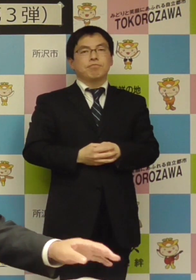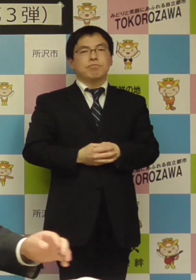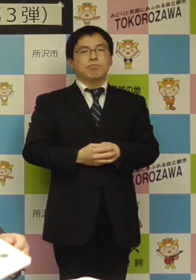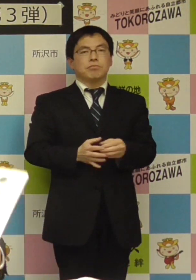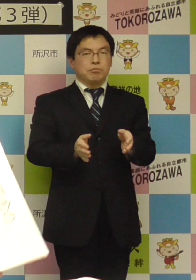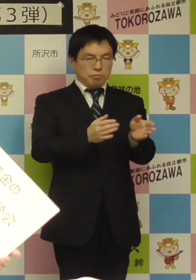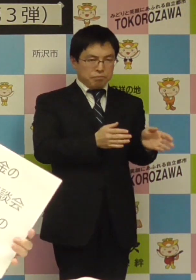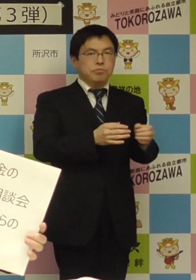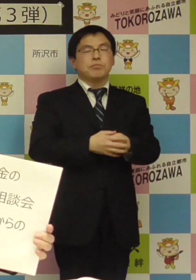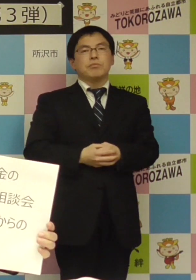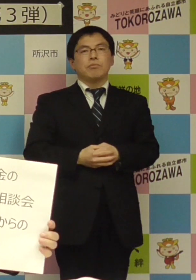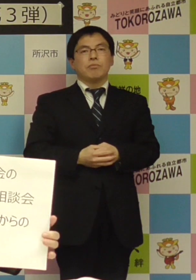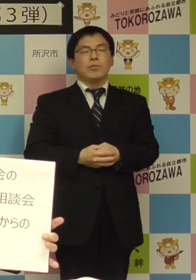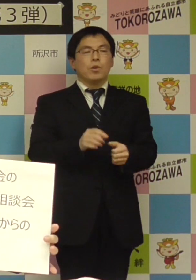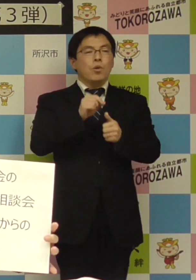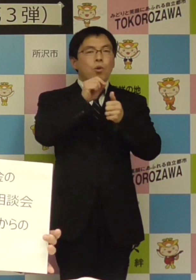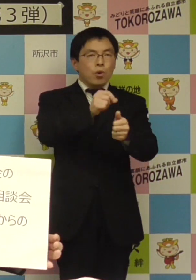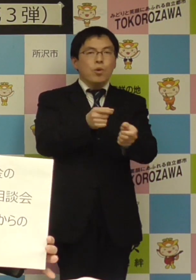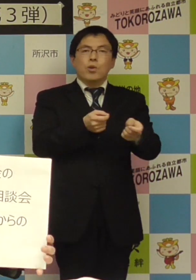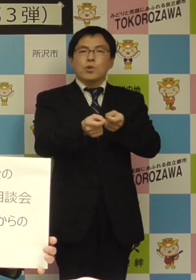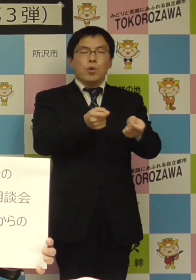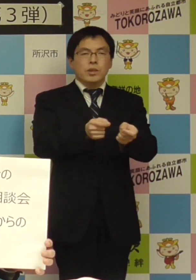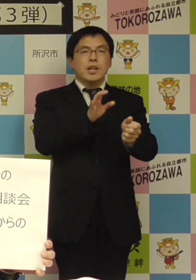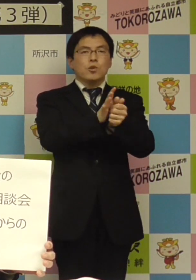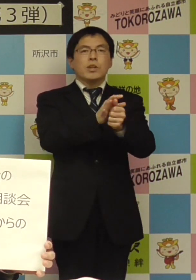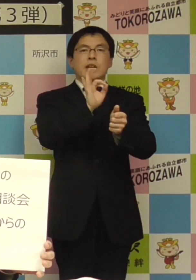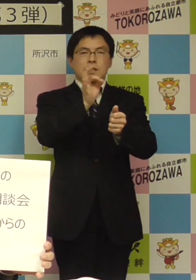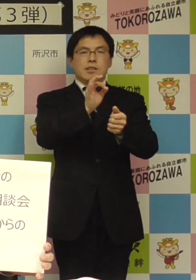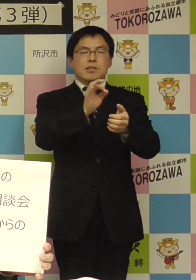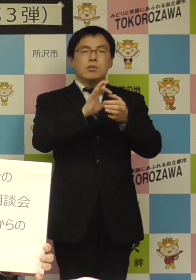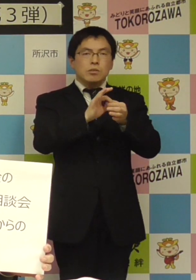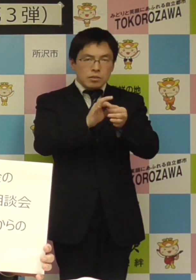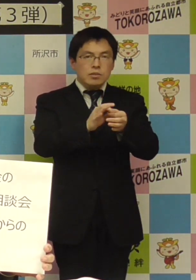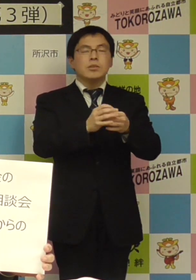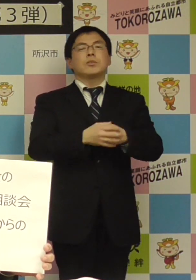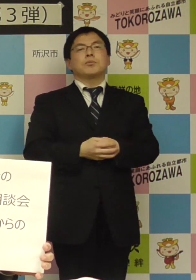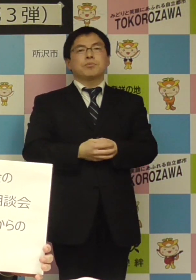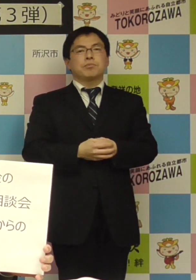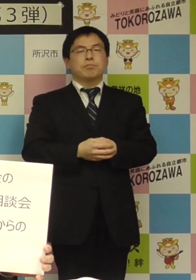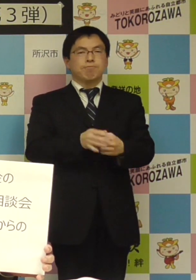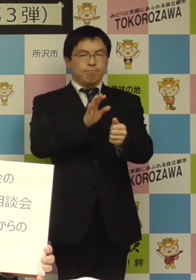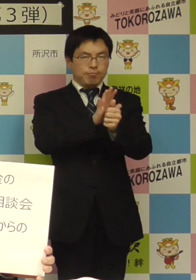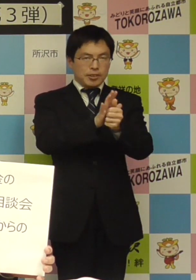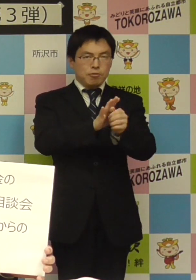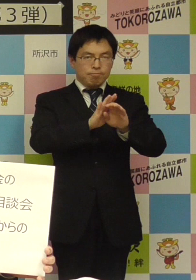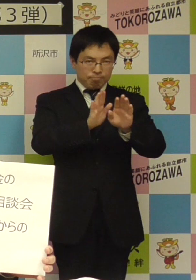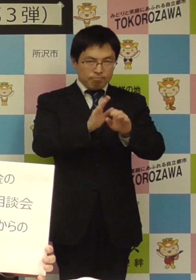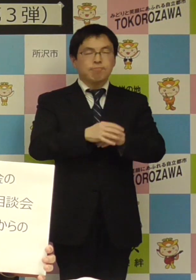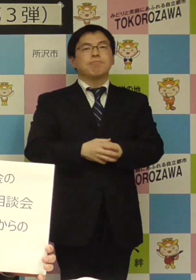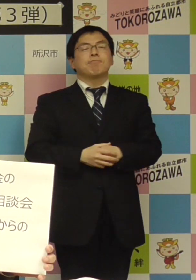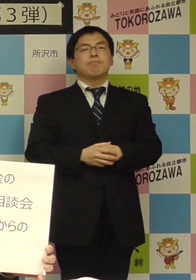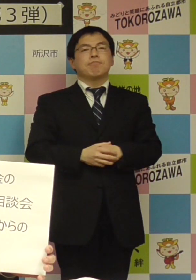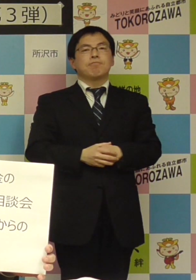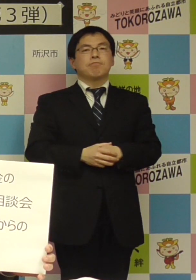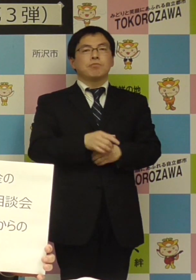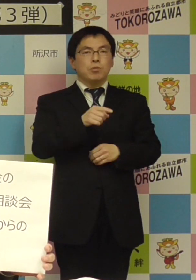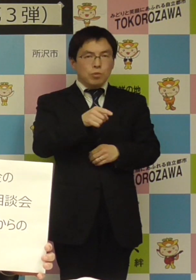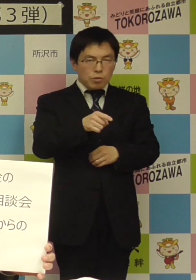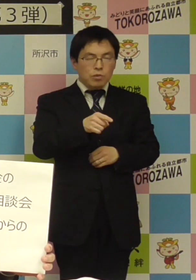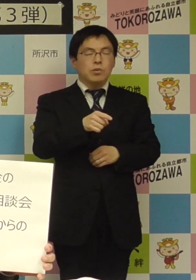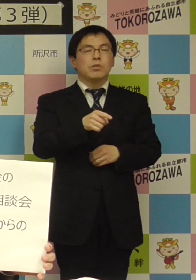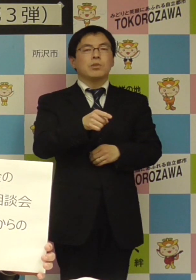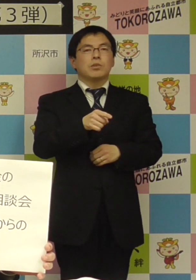続きまして、雇用調整助成金に関する支援であります。これは